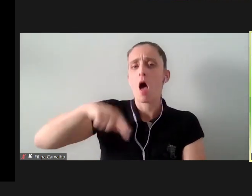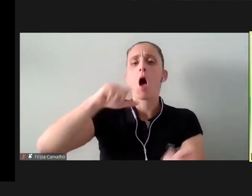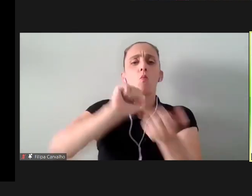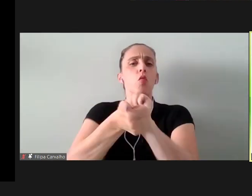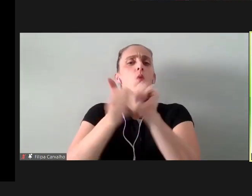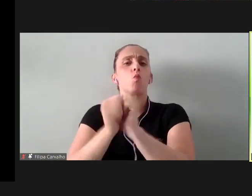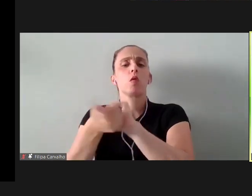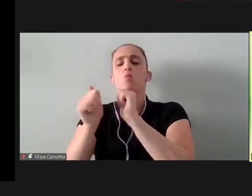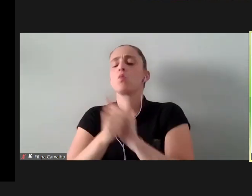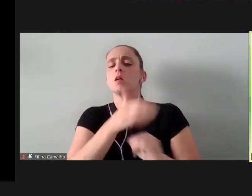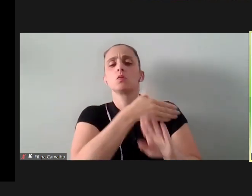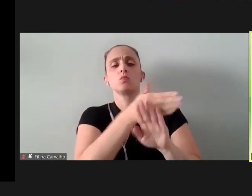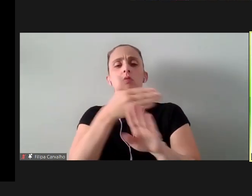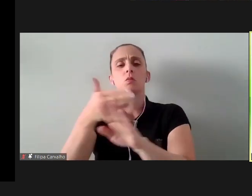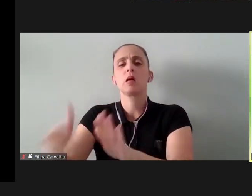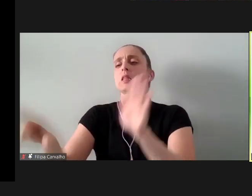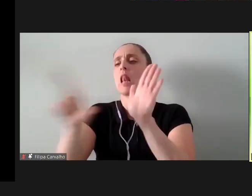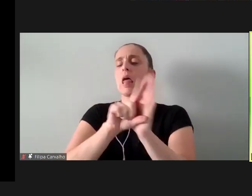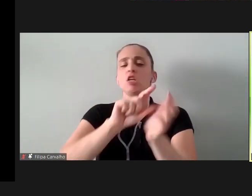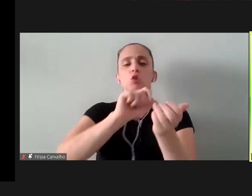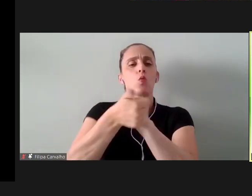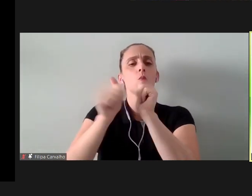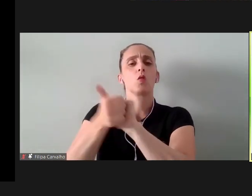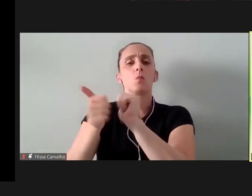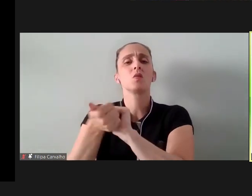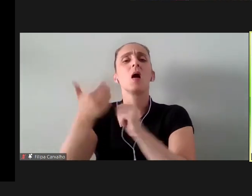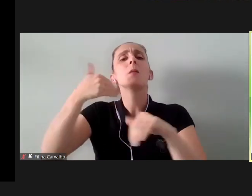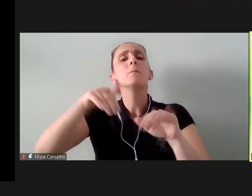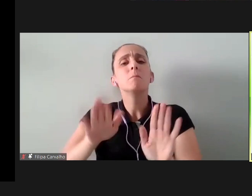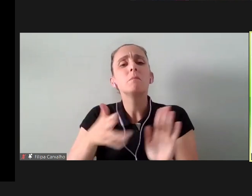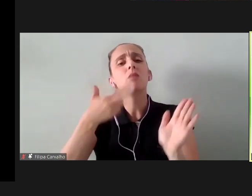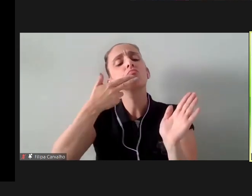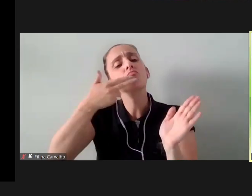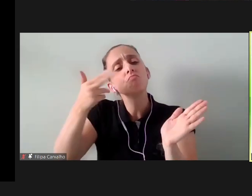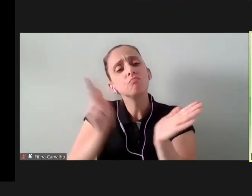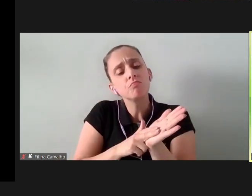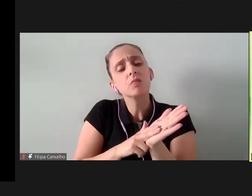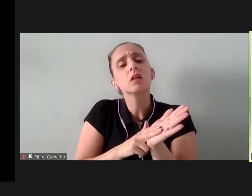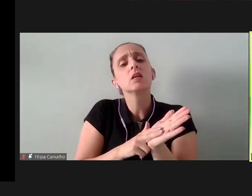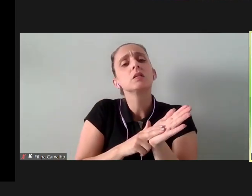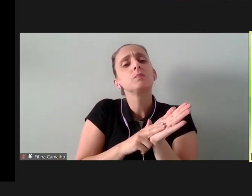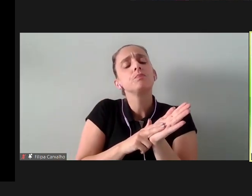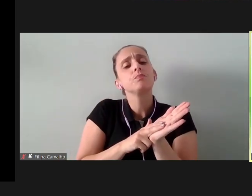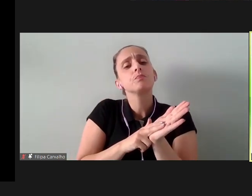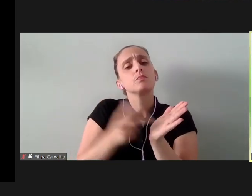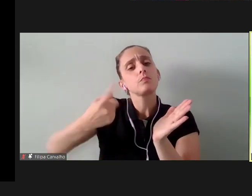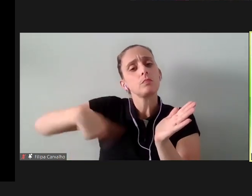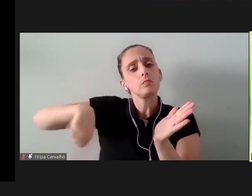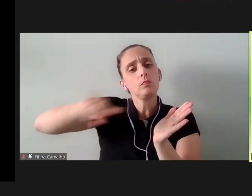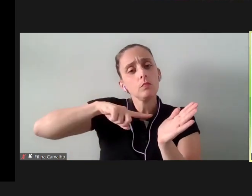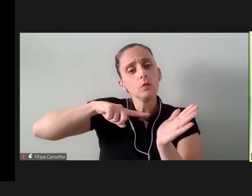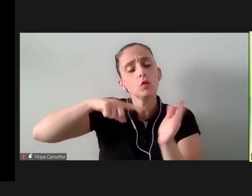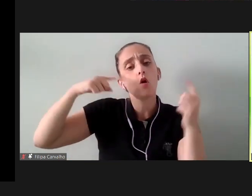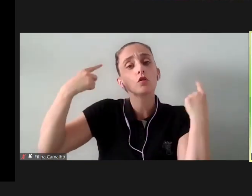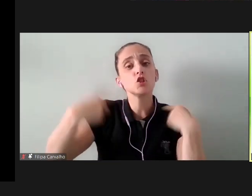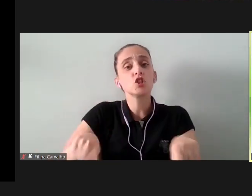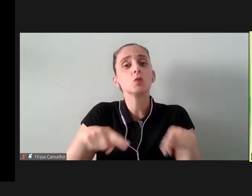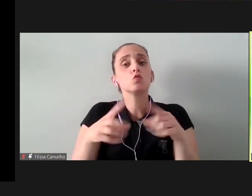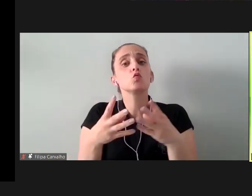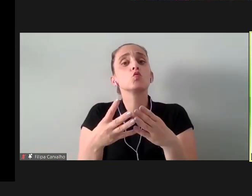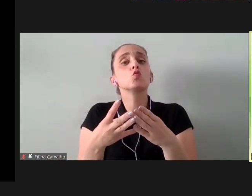processos, procedimentos, com leis, etc., mas o que vamos tendo vamos ter